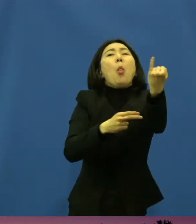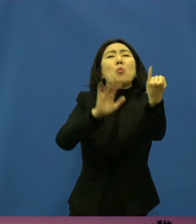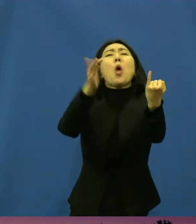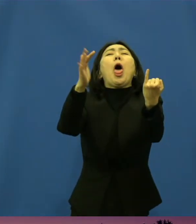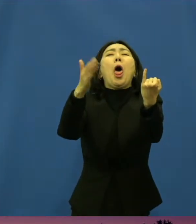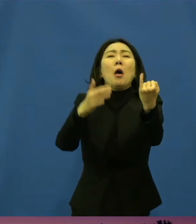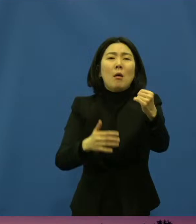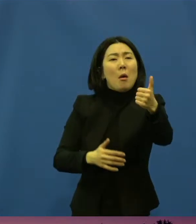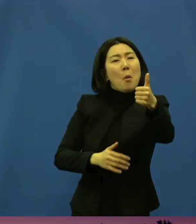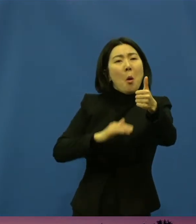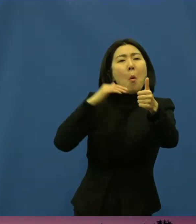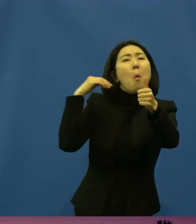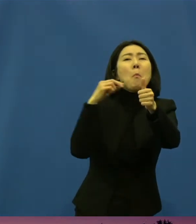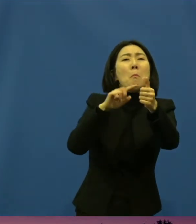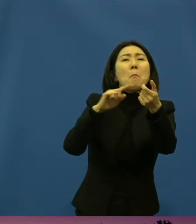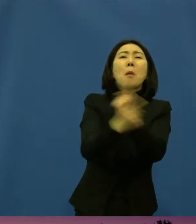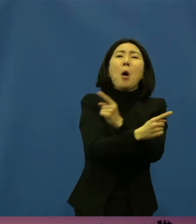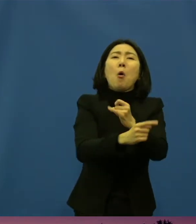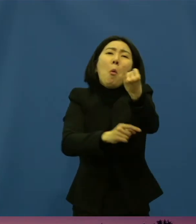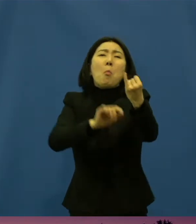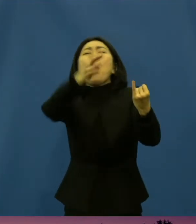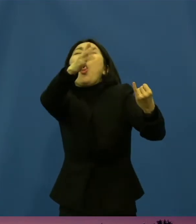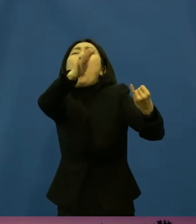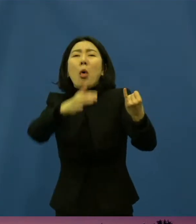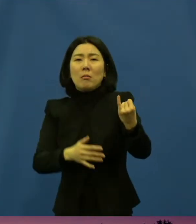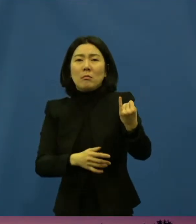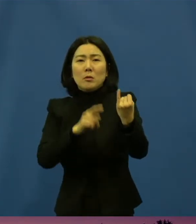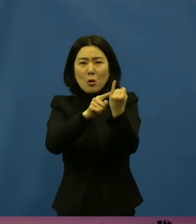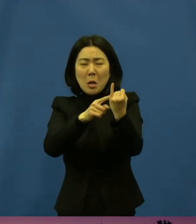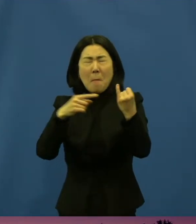이런 말씀들을 들을 때 기분이 상해요.